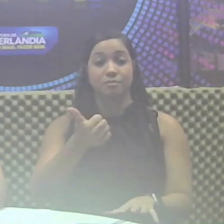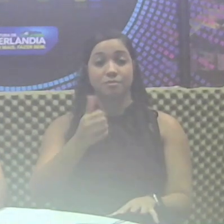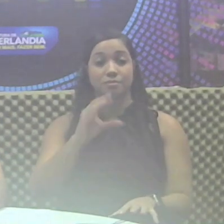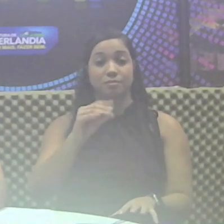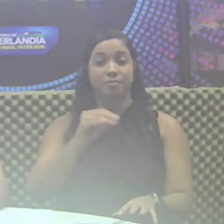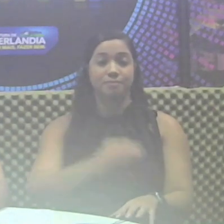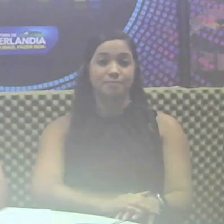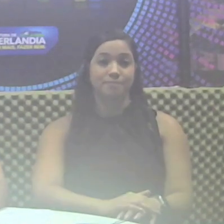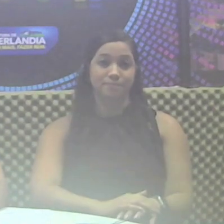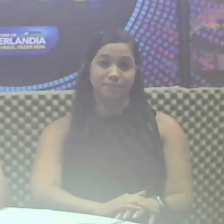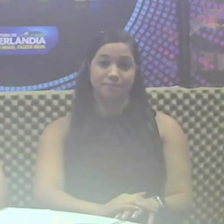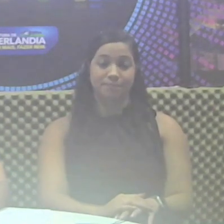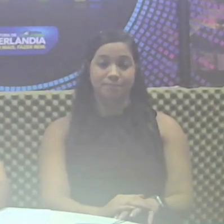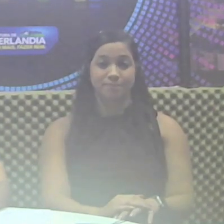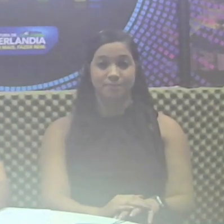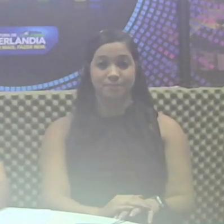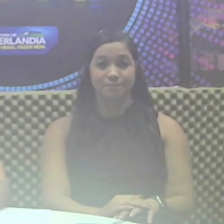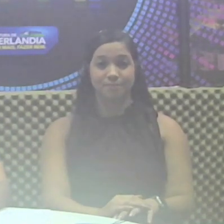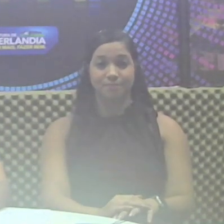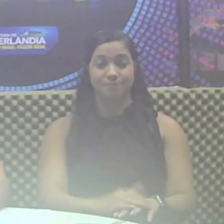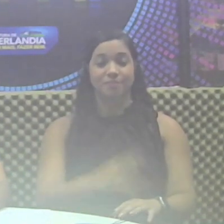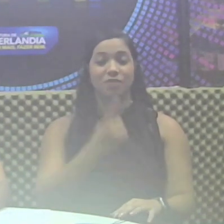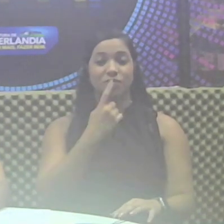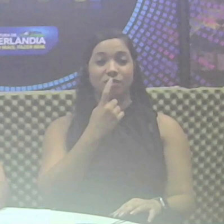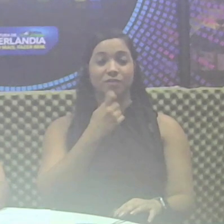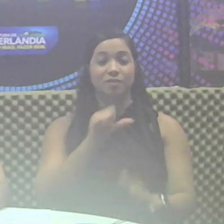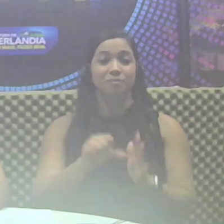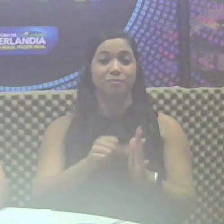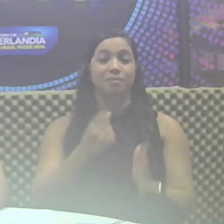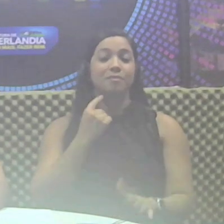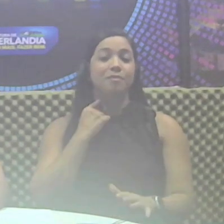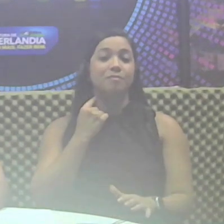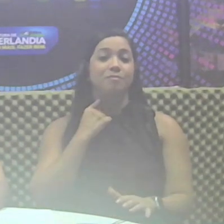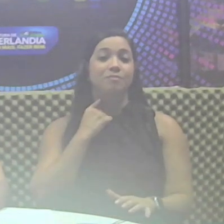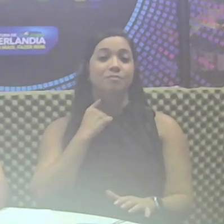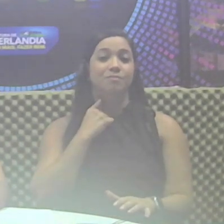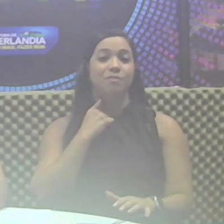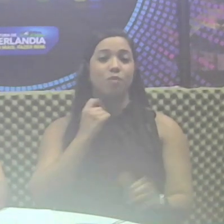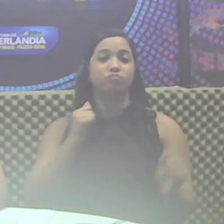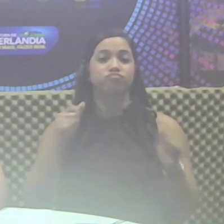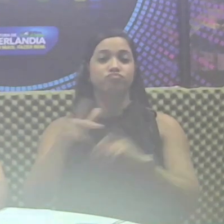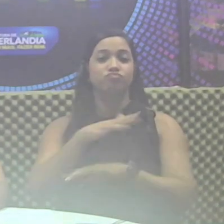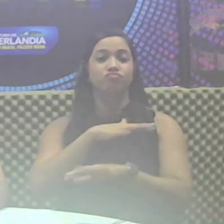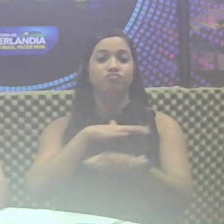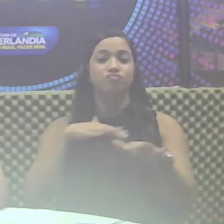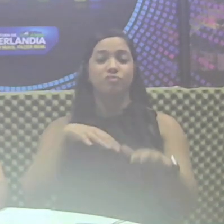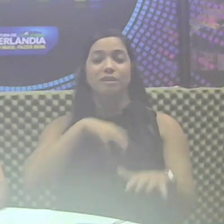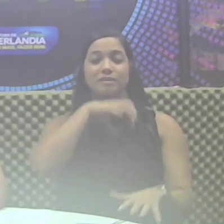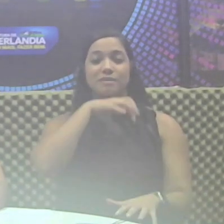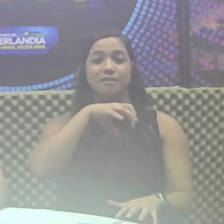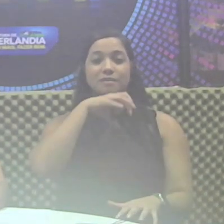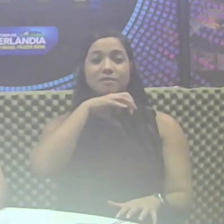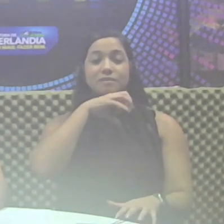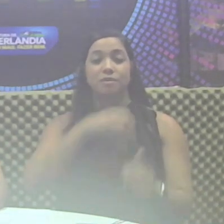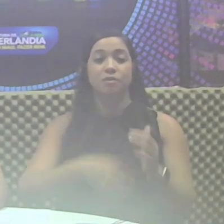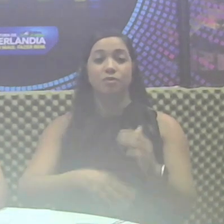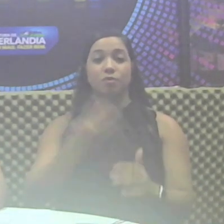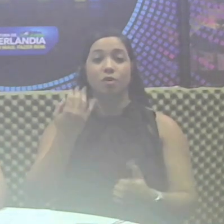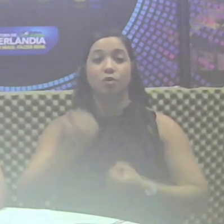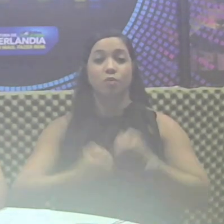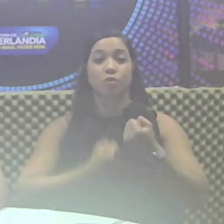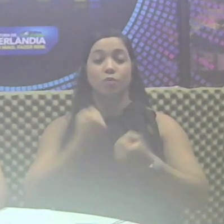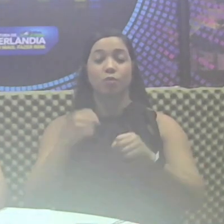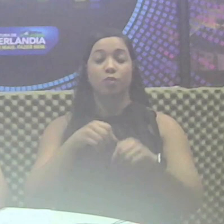noite. O feriado de 1º de maio foi de grande movimentação no Parque do Sabiá com a 4ª Corrida do